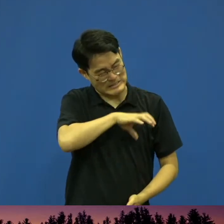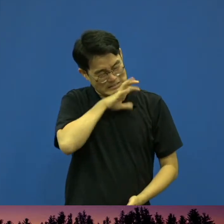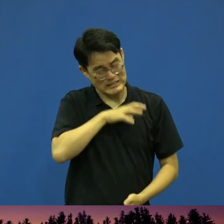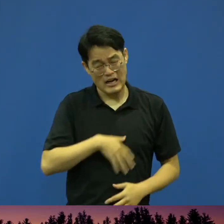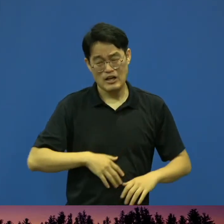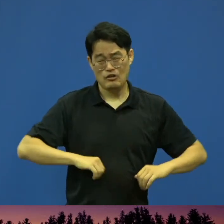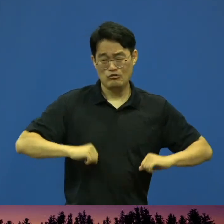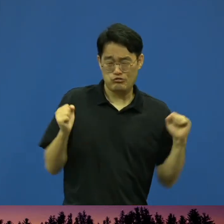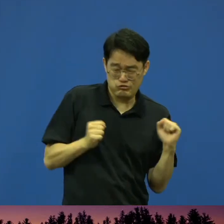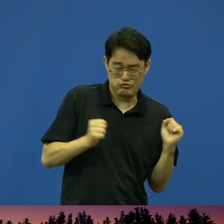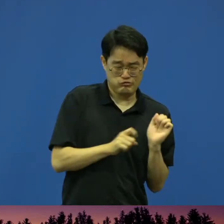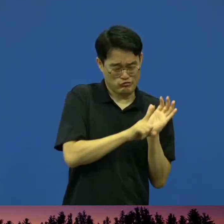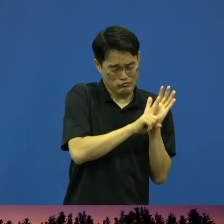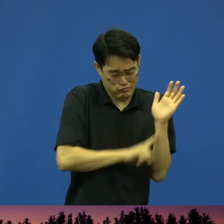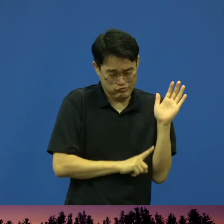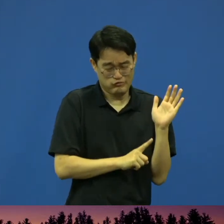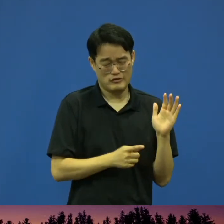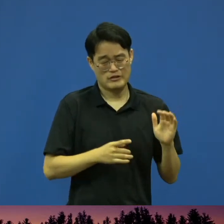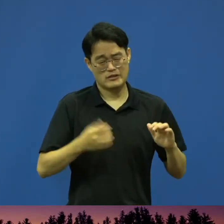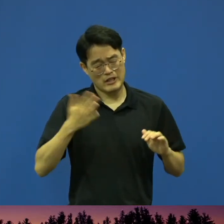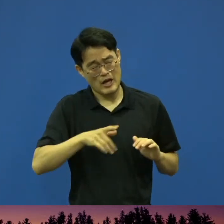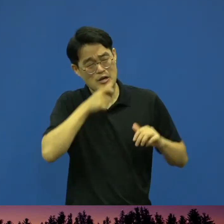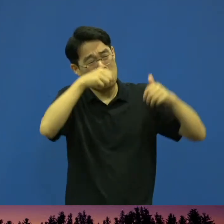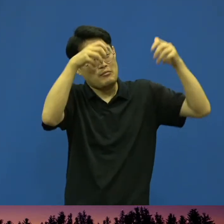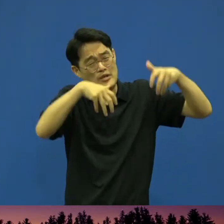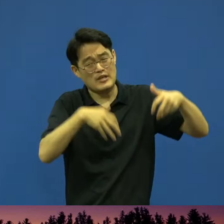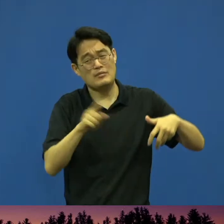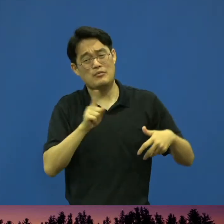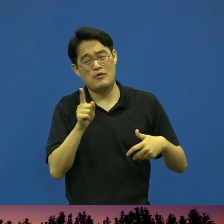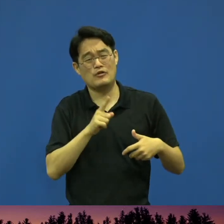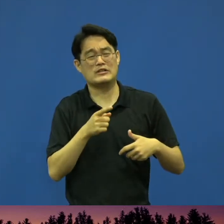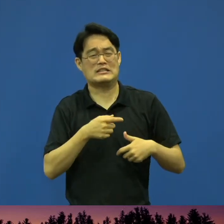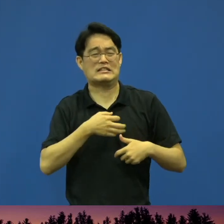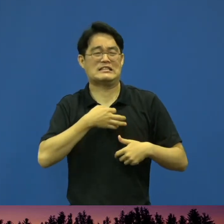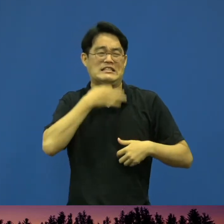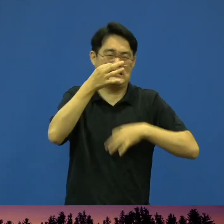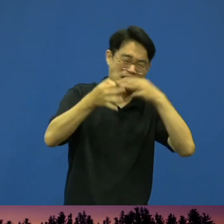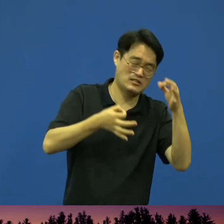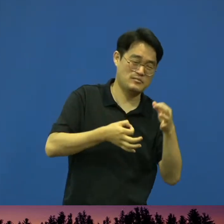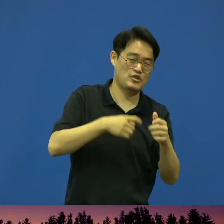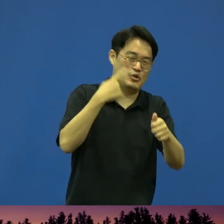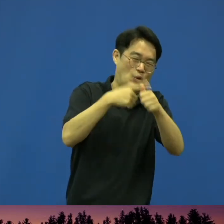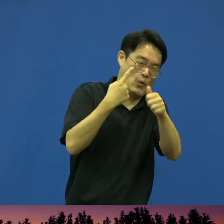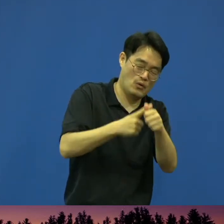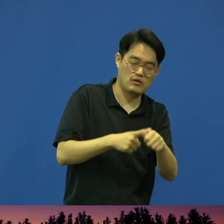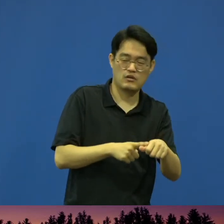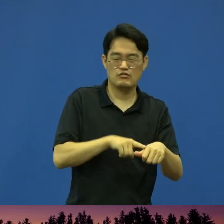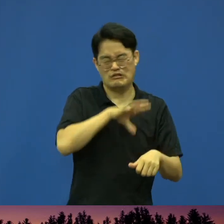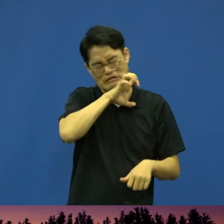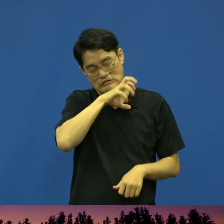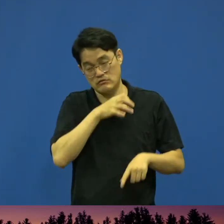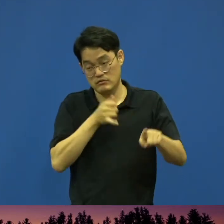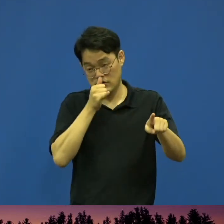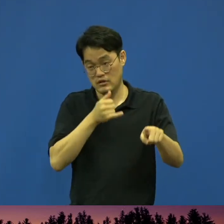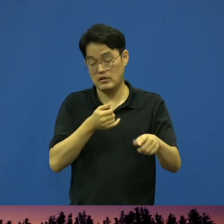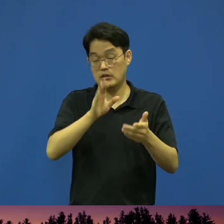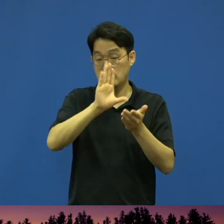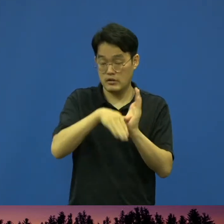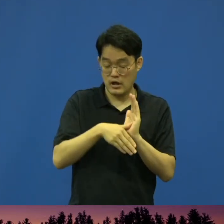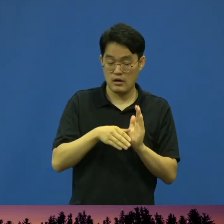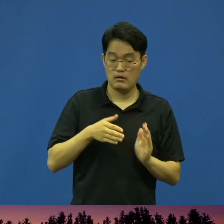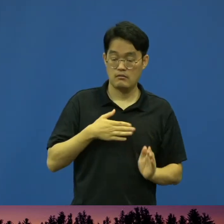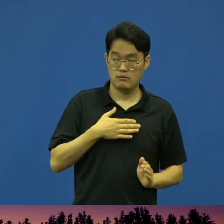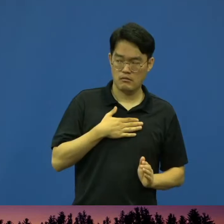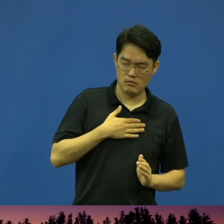이러면서 너무너무 싫어하는 마음들을 입 밖으로 표현하기 시작했습니다. 그런데 아직도 제 기억 속에 기억나는 우리 소대장님의 고백이